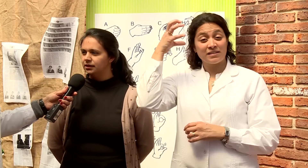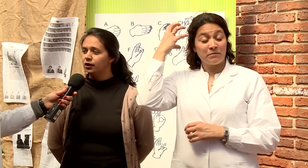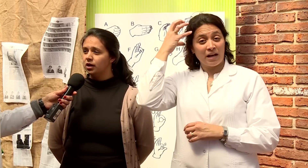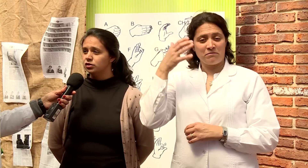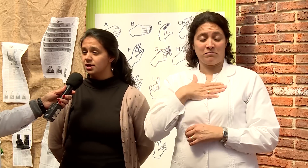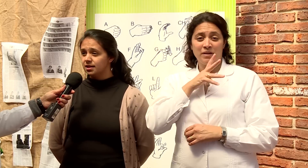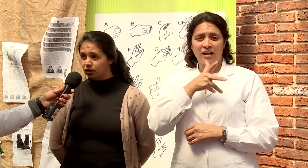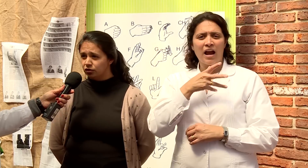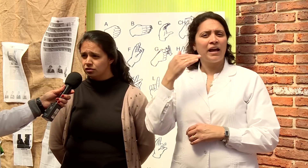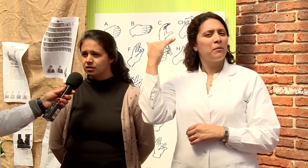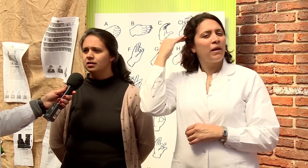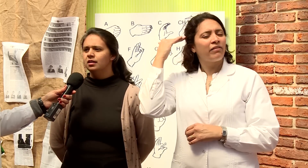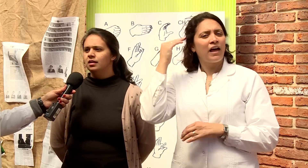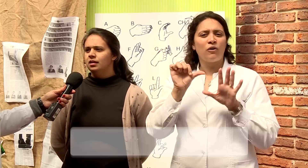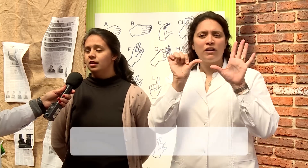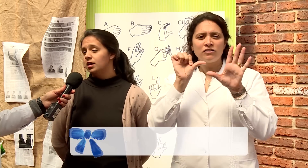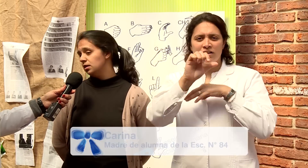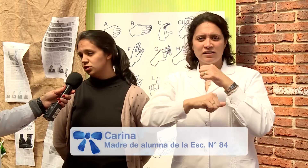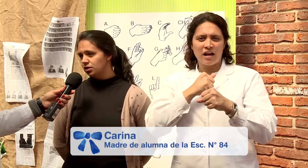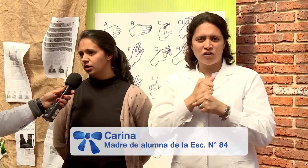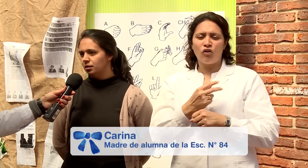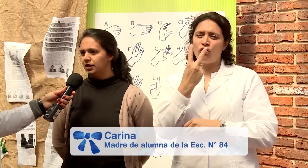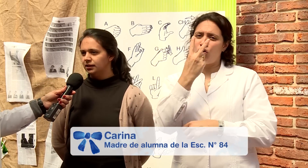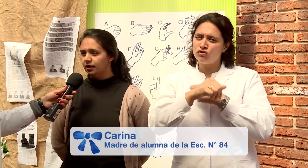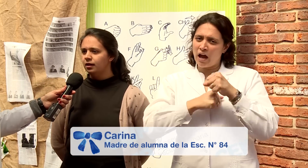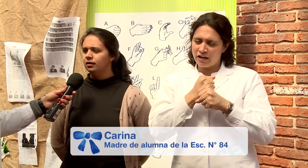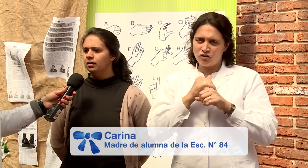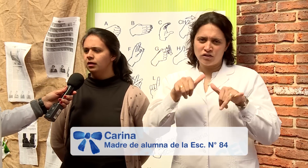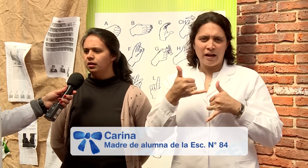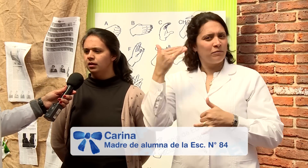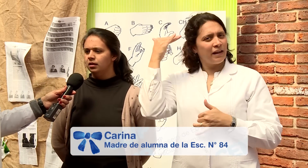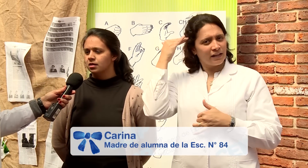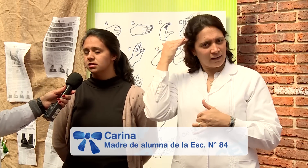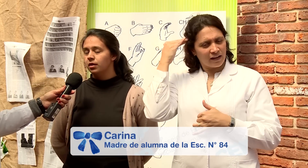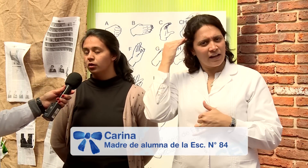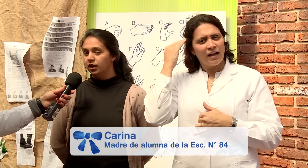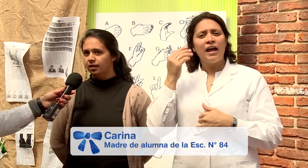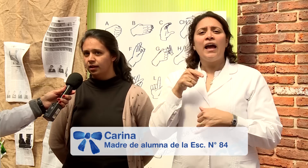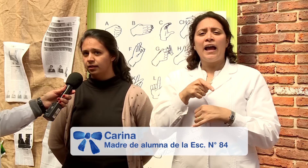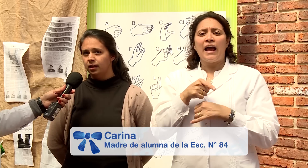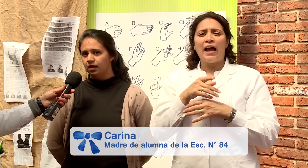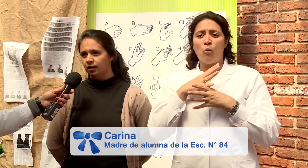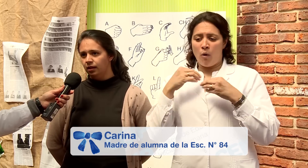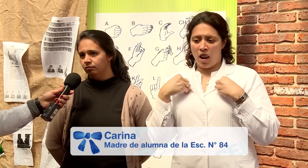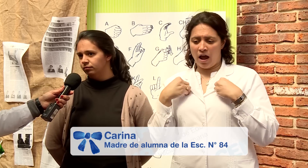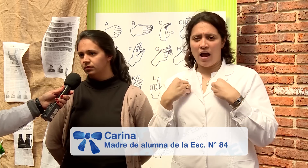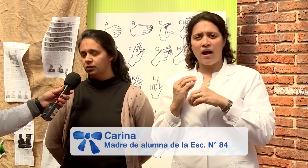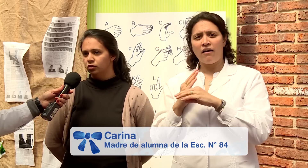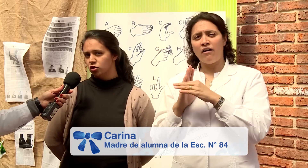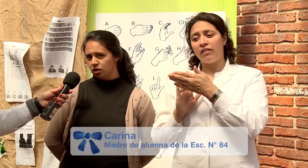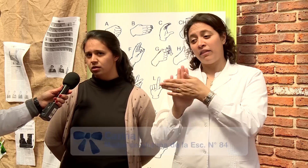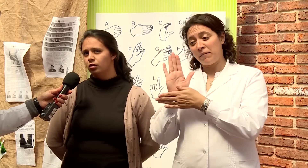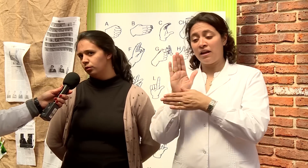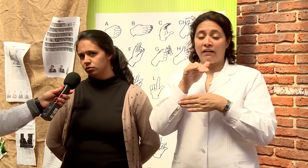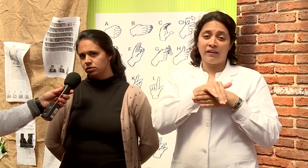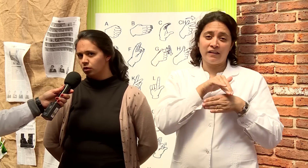la implantaron a los 6 años y hace 2 años que está implantada y recibe escolaridad tanto